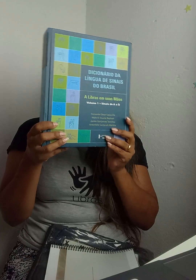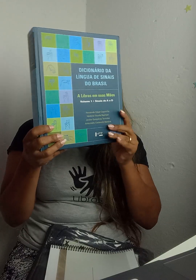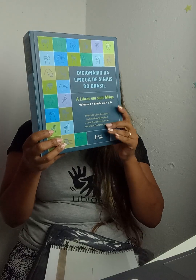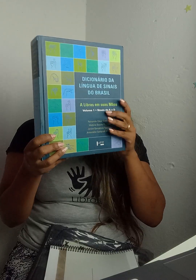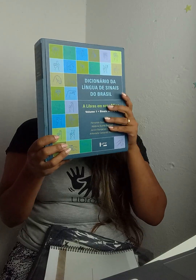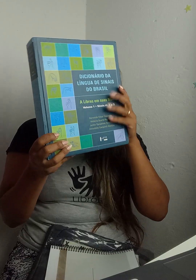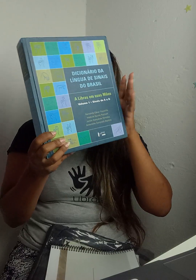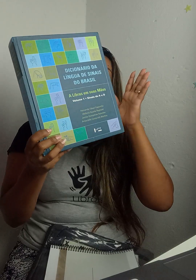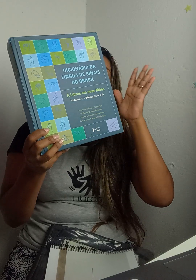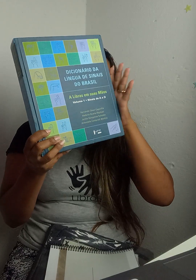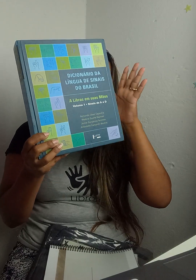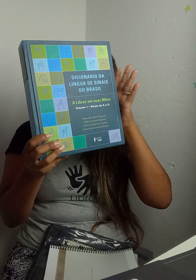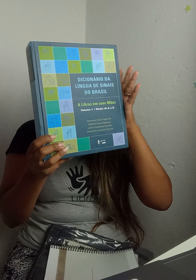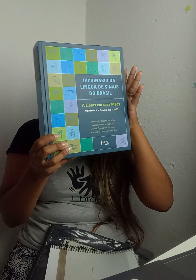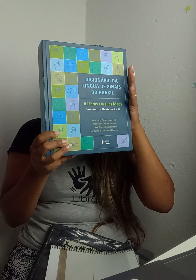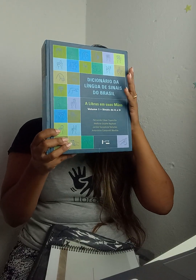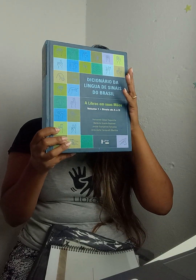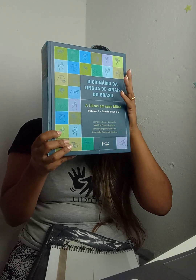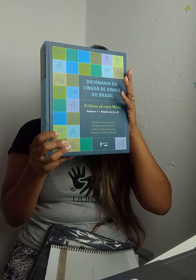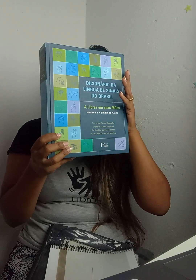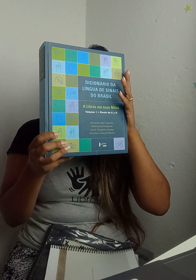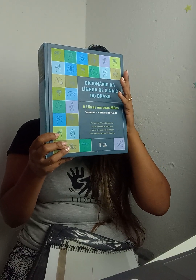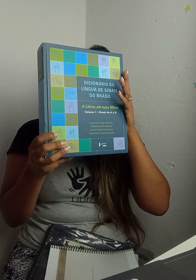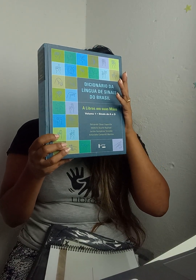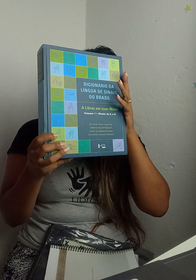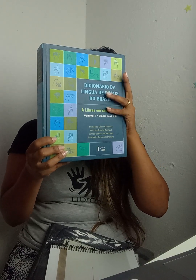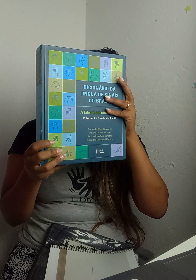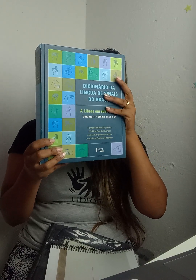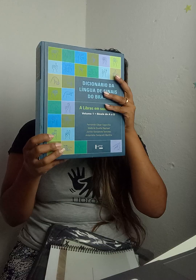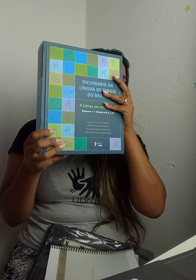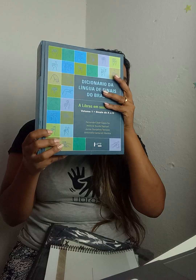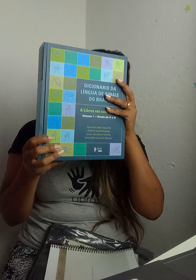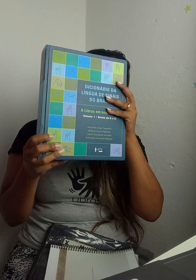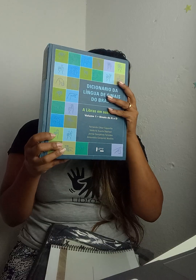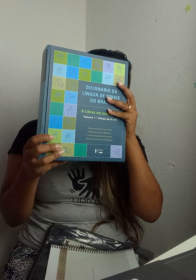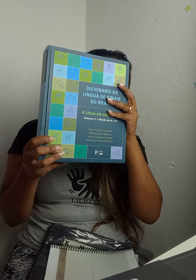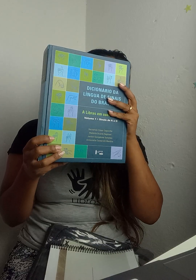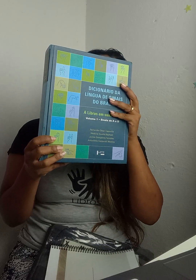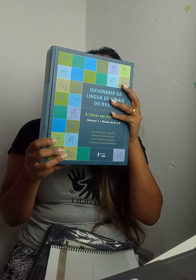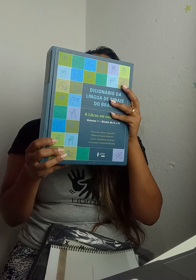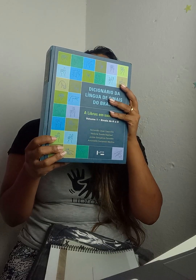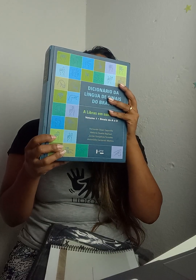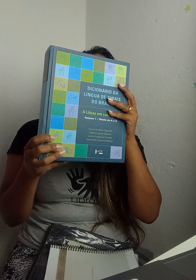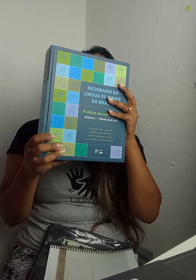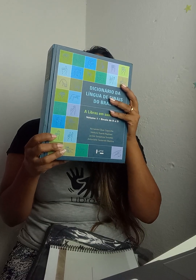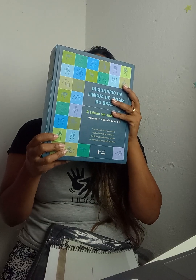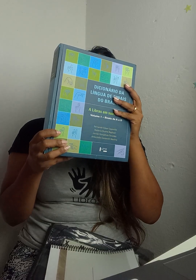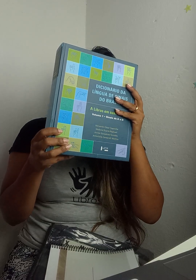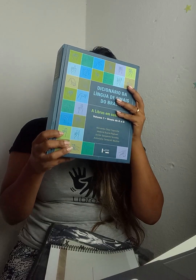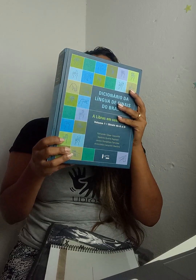parcela aí, e é um investimento nos seus estudos. Aqui, gente, é maravilhoso. Tem o dicionário